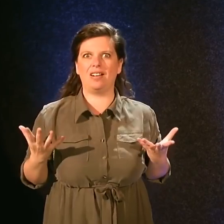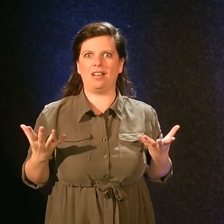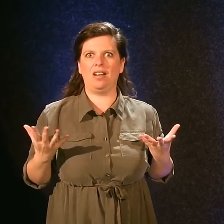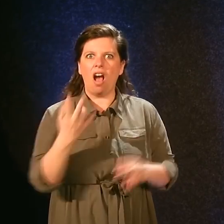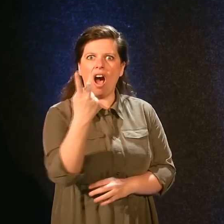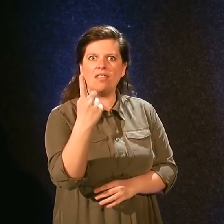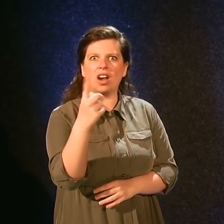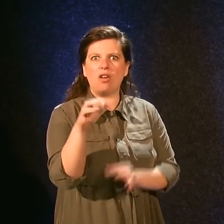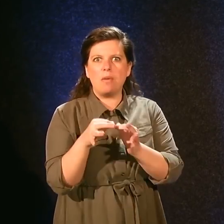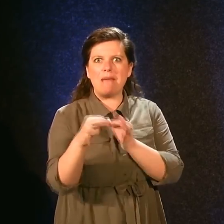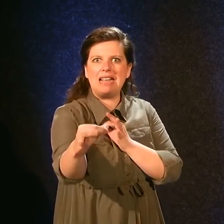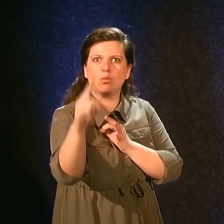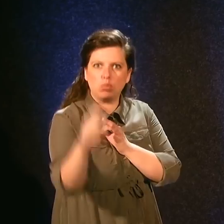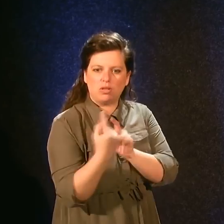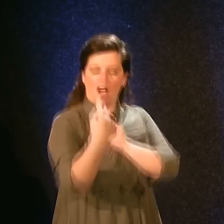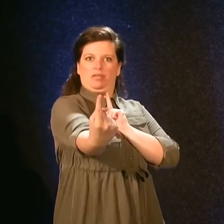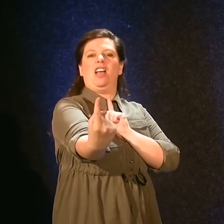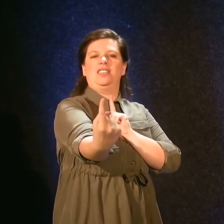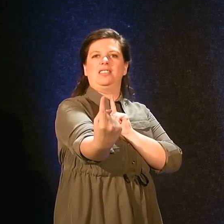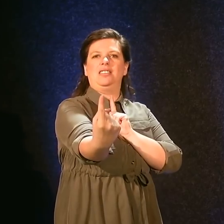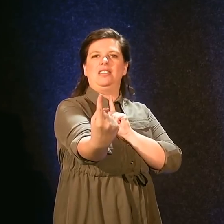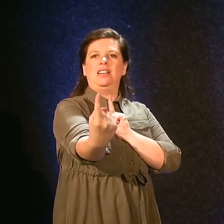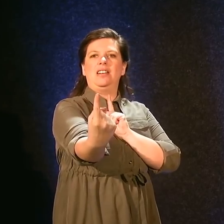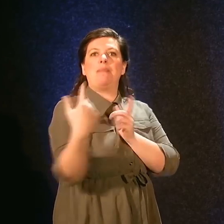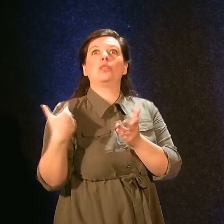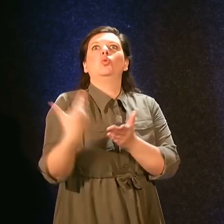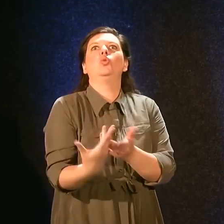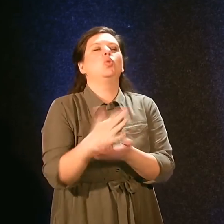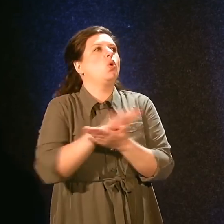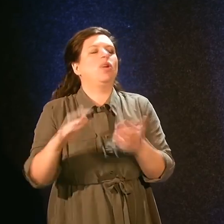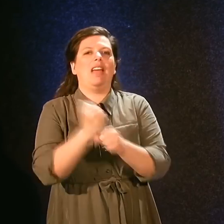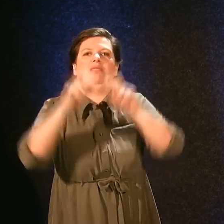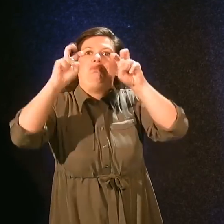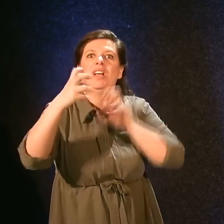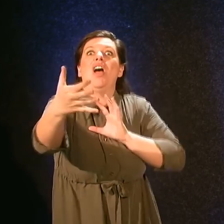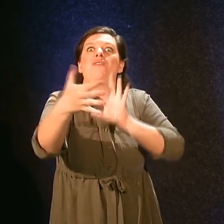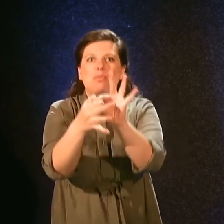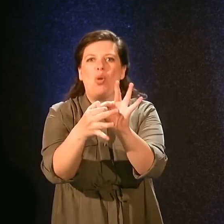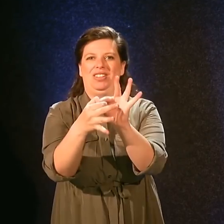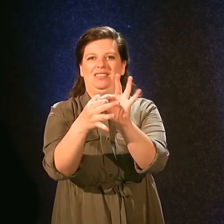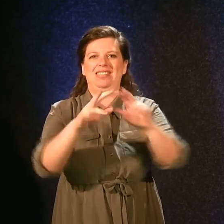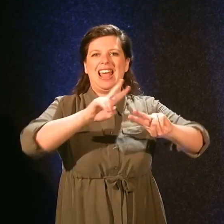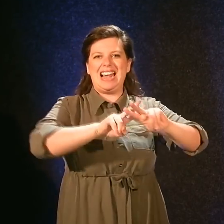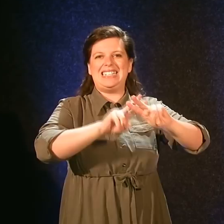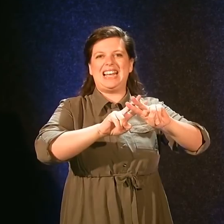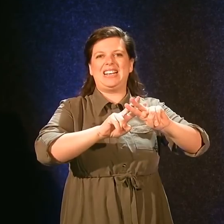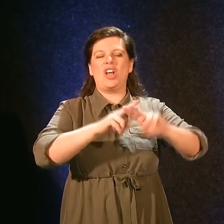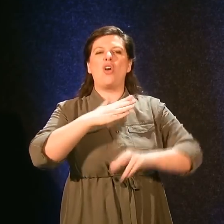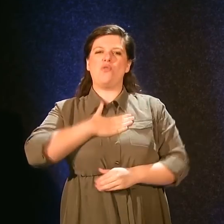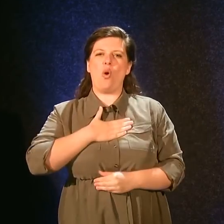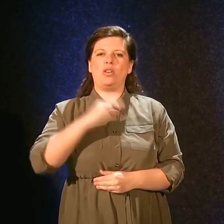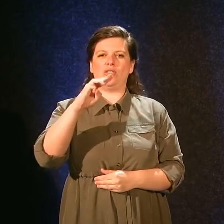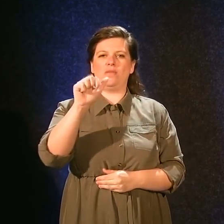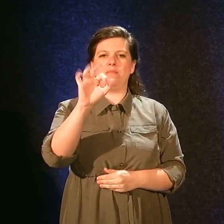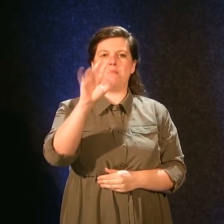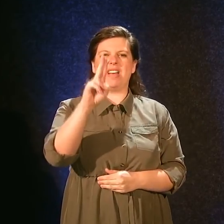meter afstand houden, maar we waren nog nooit zo verbonden. Hashtag volgens Martijn. Martijn Buwalda. En hij